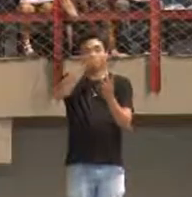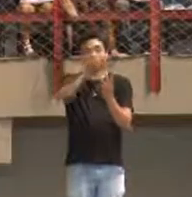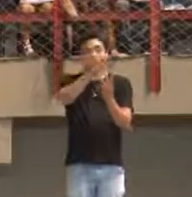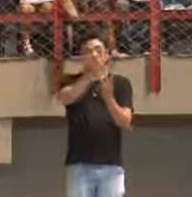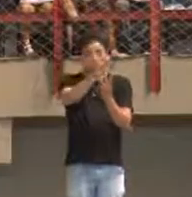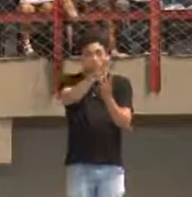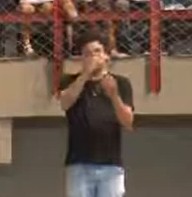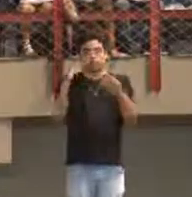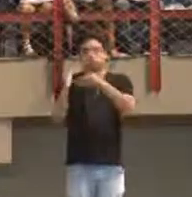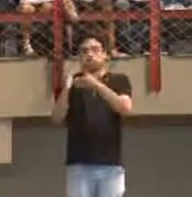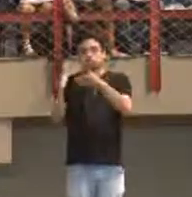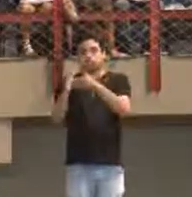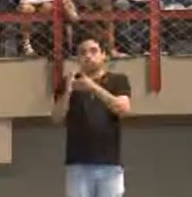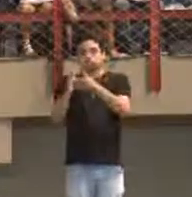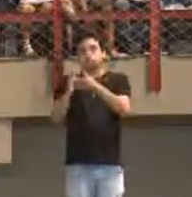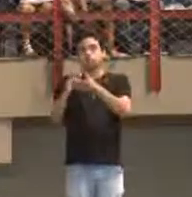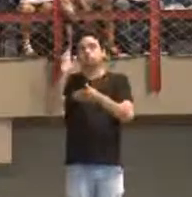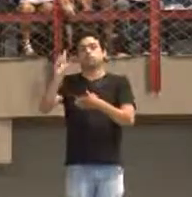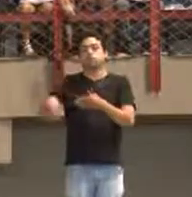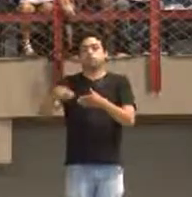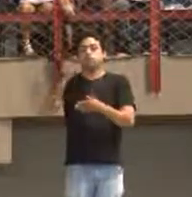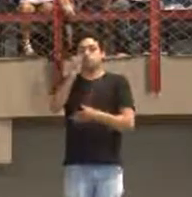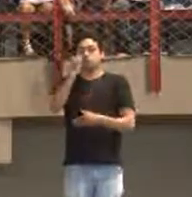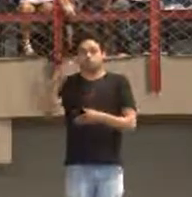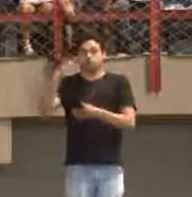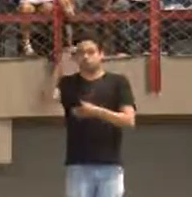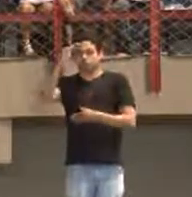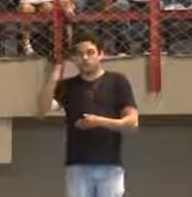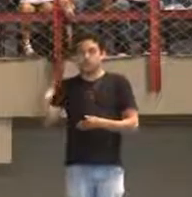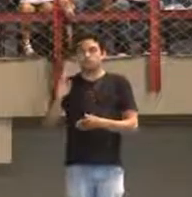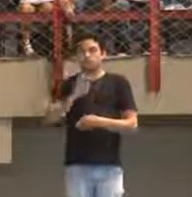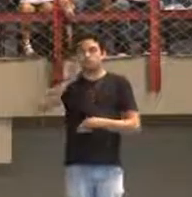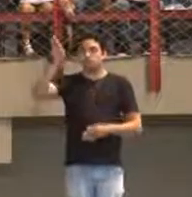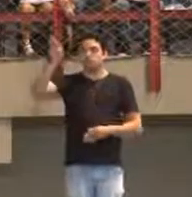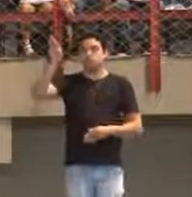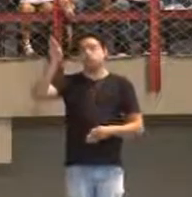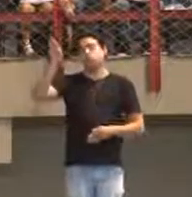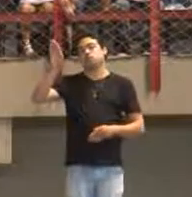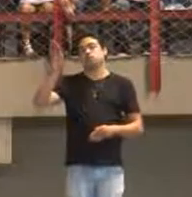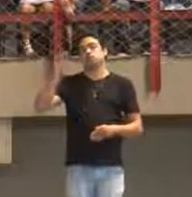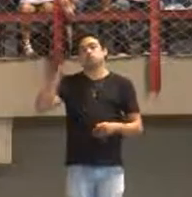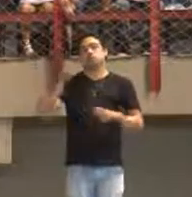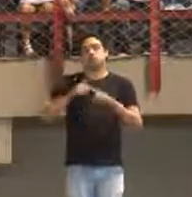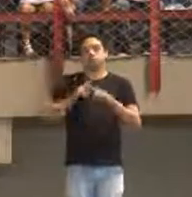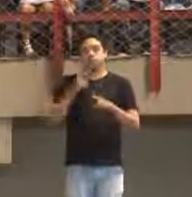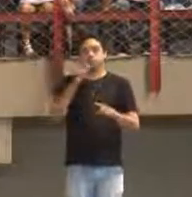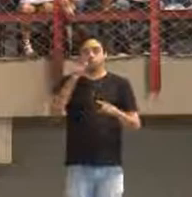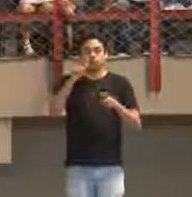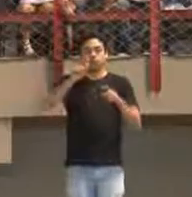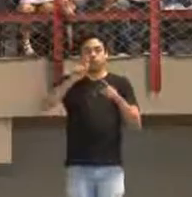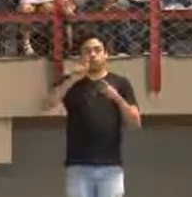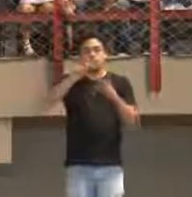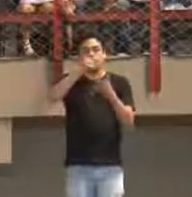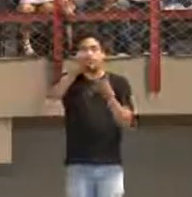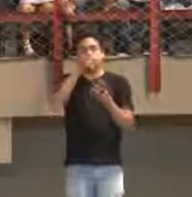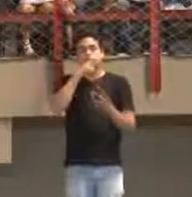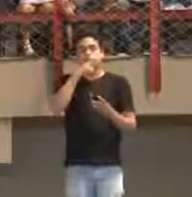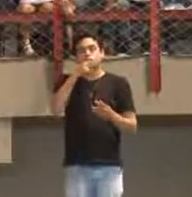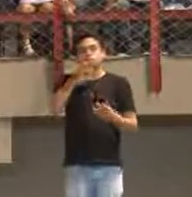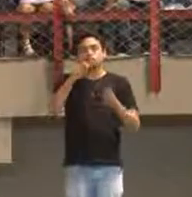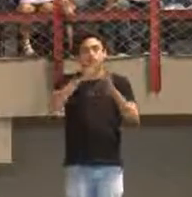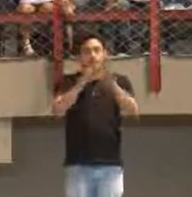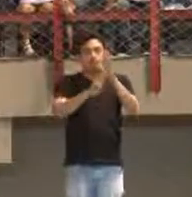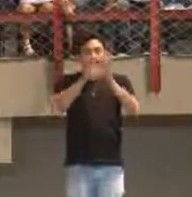paroxítona terminada em ditongo crescente. Tá bom? Não é acentuada. Lembrem